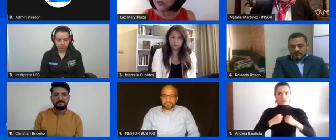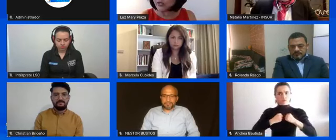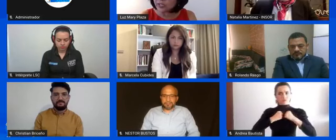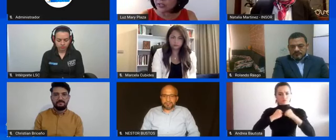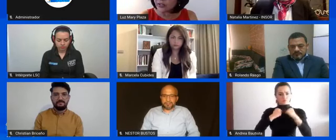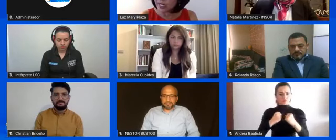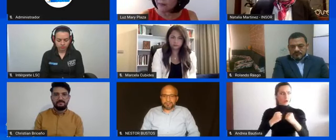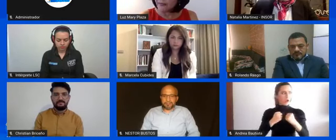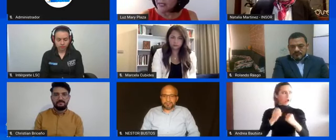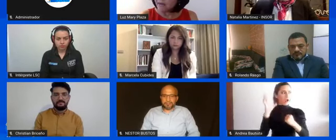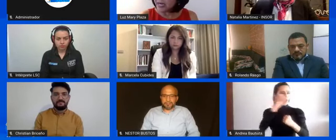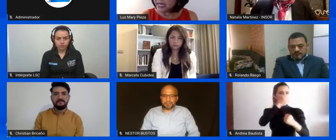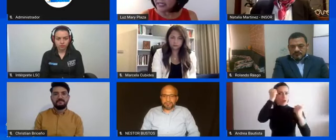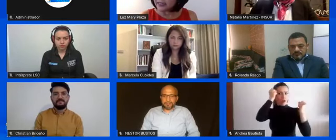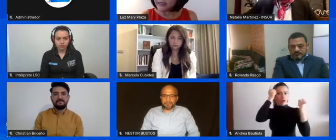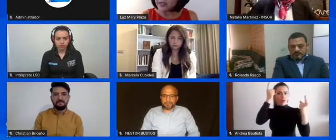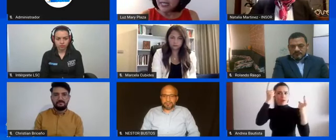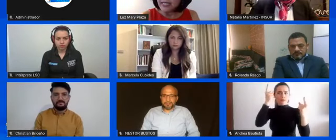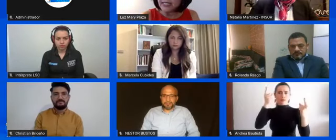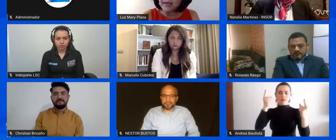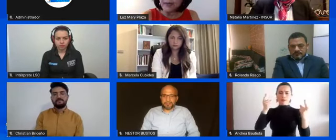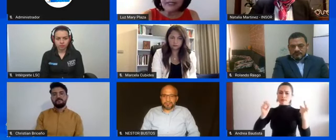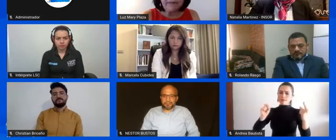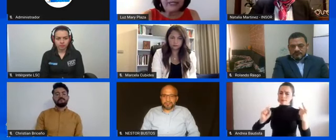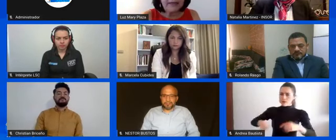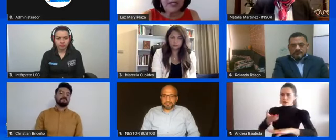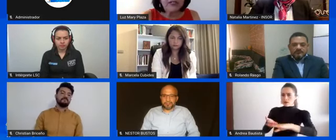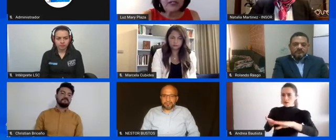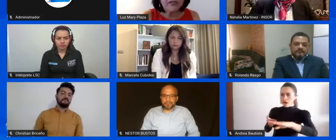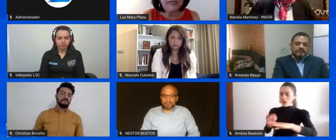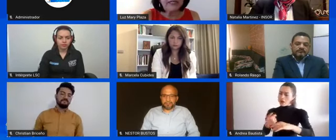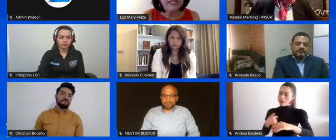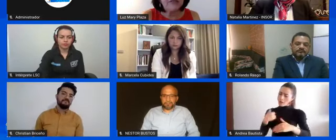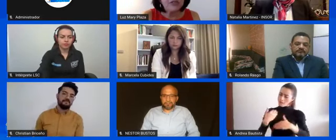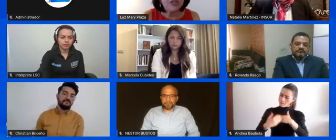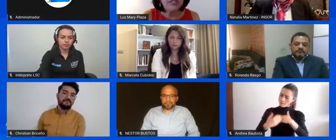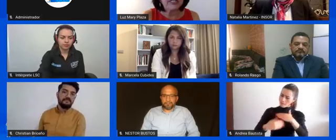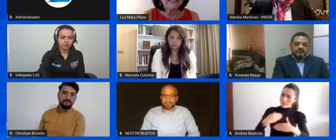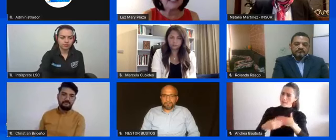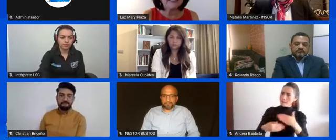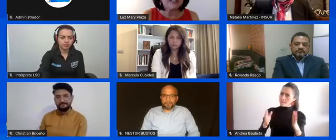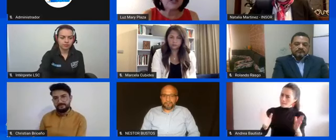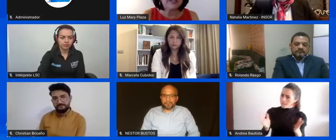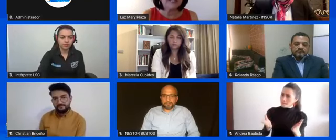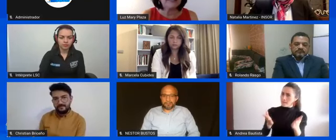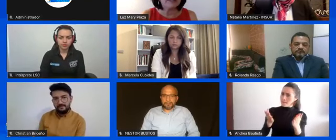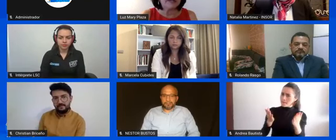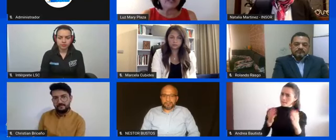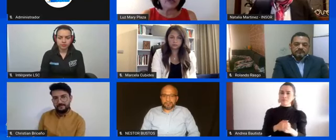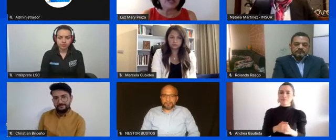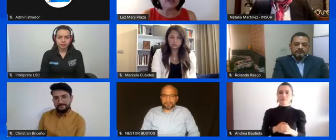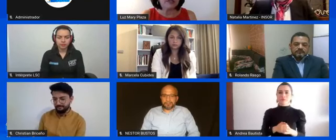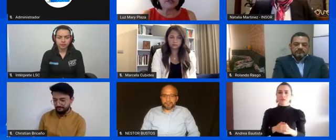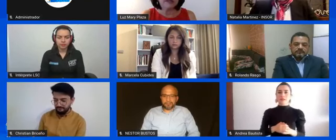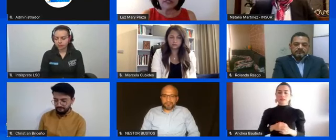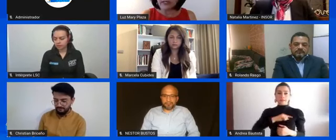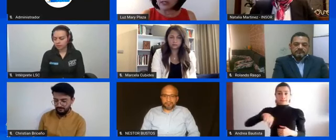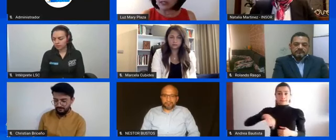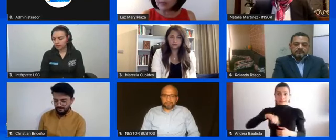puede funcionar de otra manera. Y ya pues empezamos la otra parte de la función, era ser asesores del Ministerio de